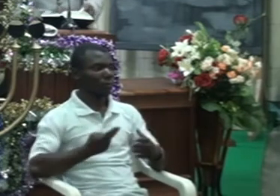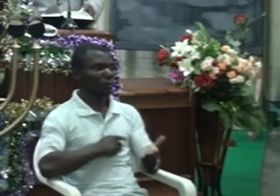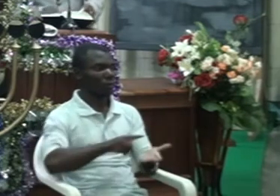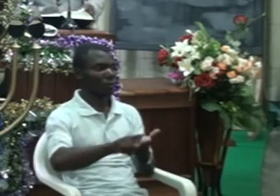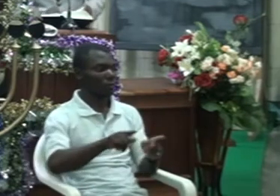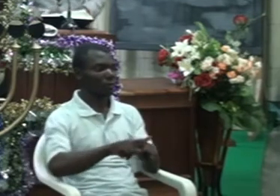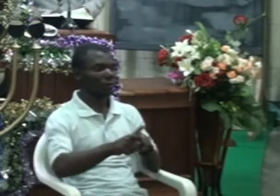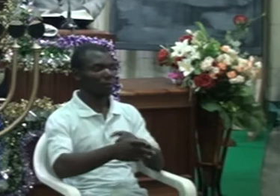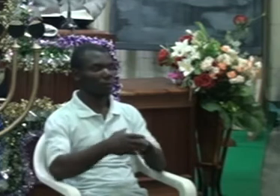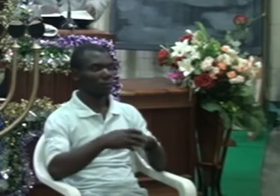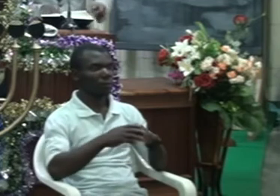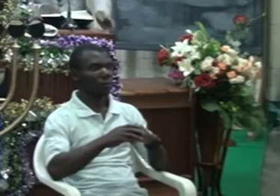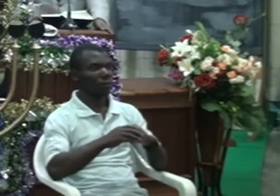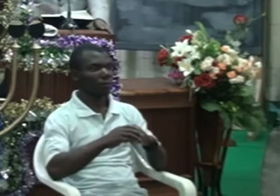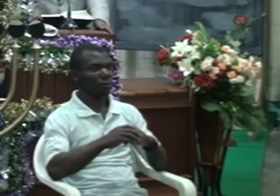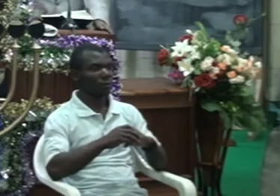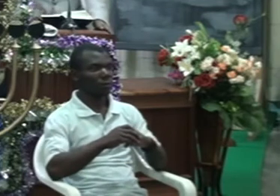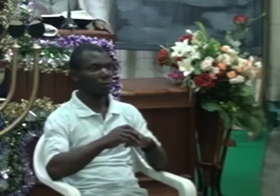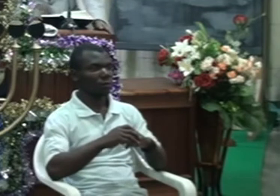hivi 8:14.